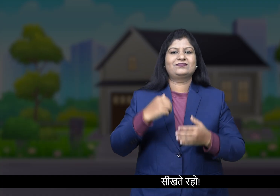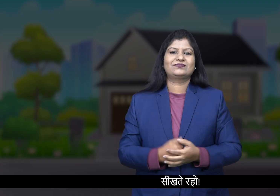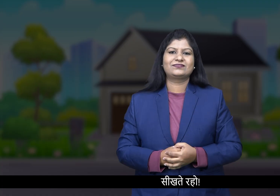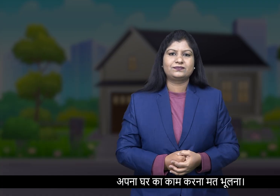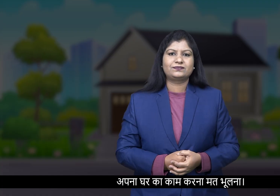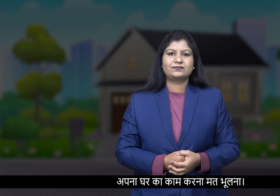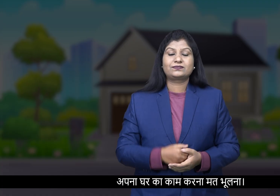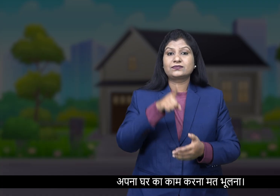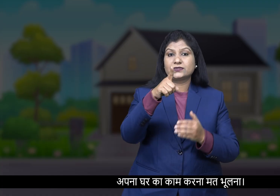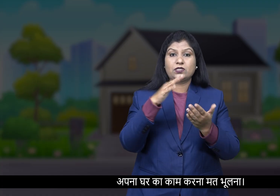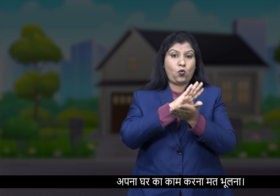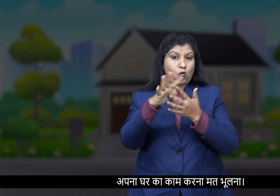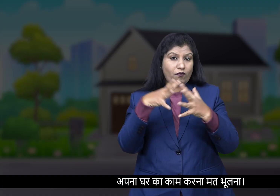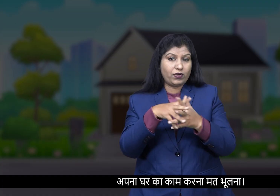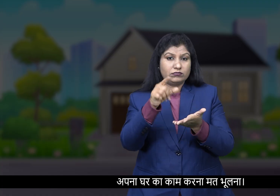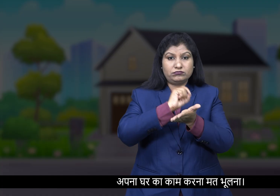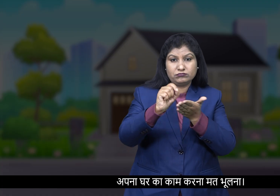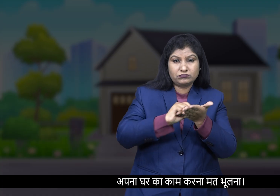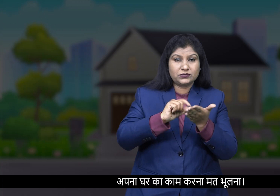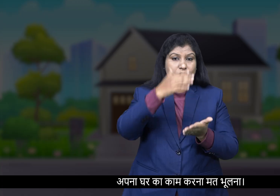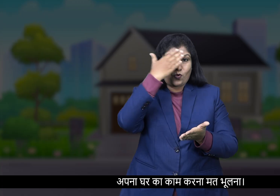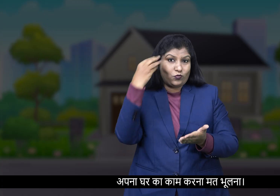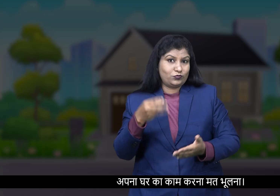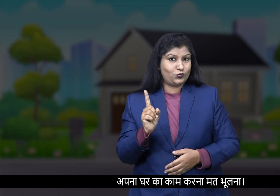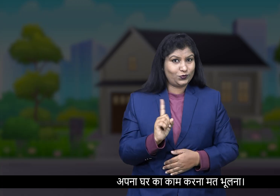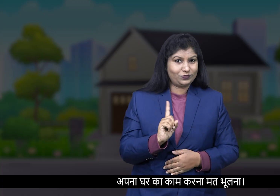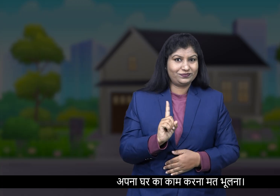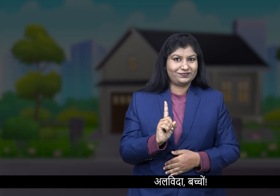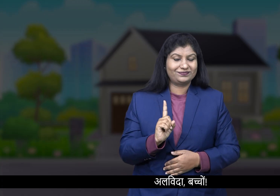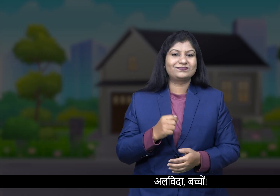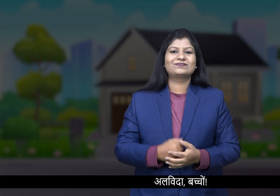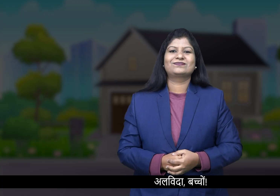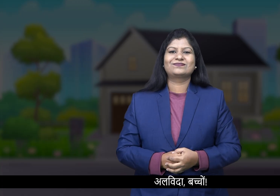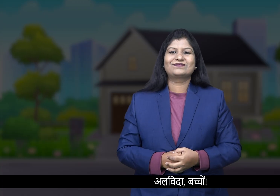अपना घर का काम करना मत भूलना। अलविदा बच्चों।